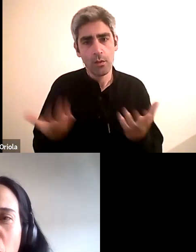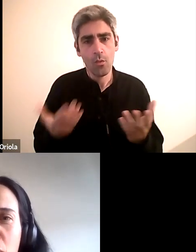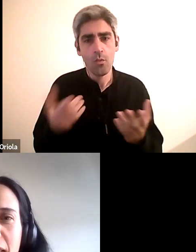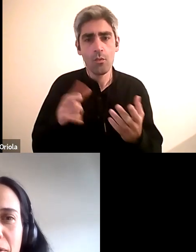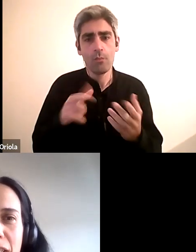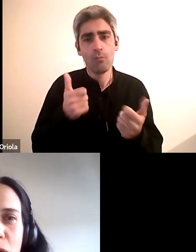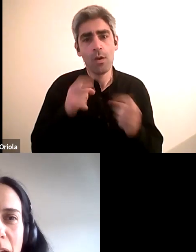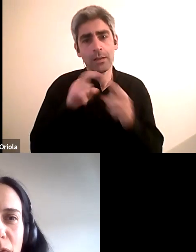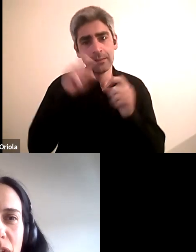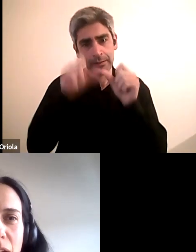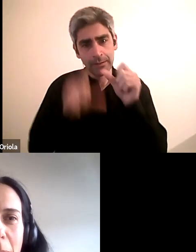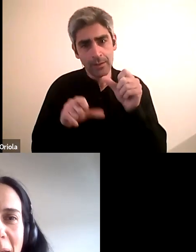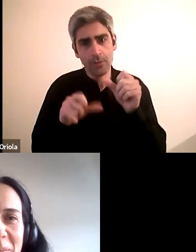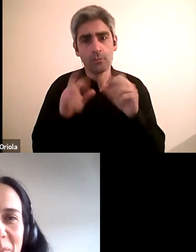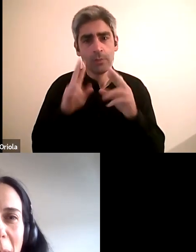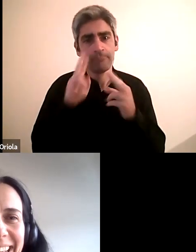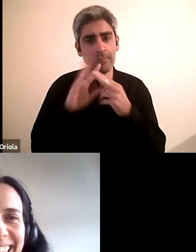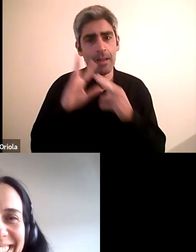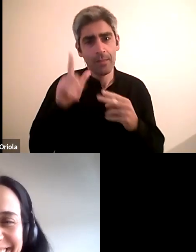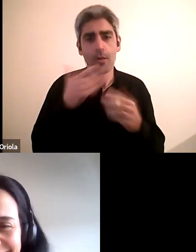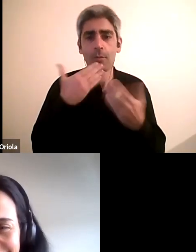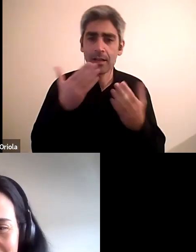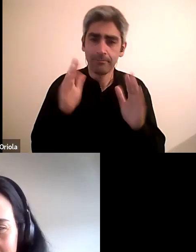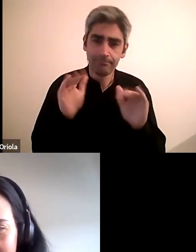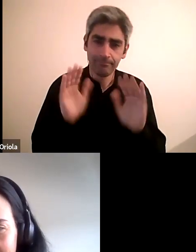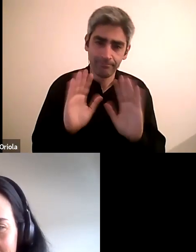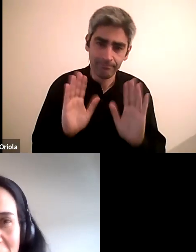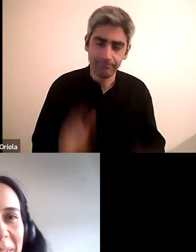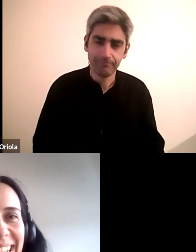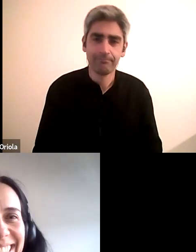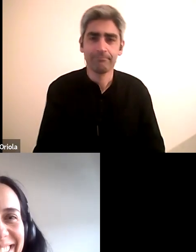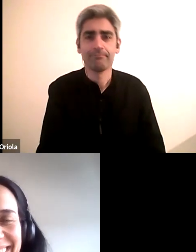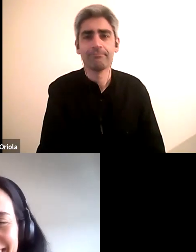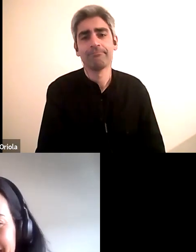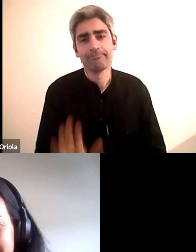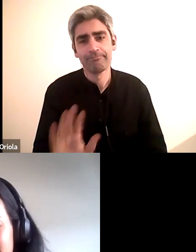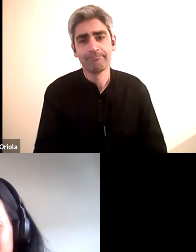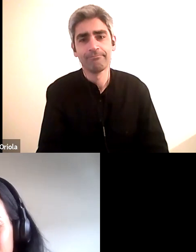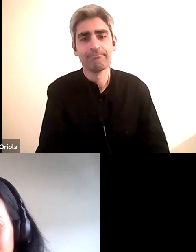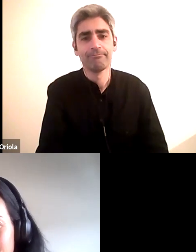tenham tido uma boa sessão e esperar vê-los então amanhã. Obrigada. Tá, muito obrigado. Obrigada.